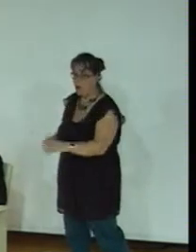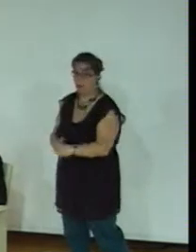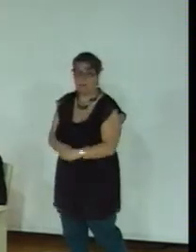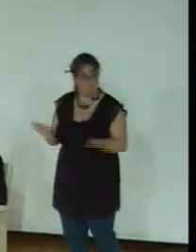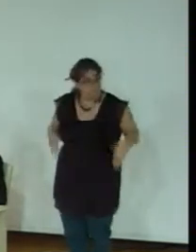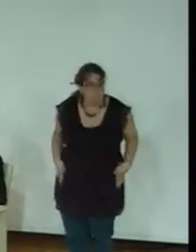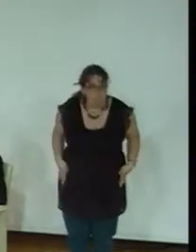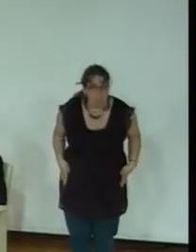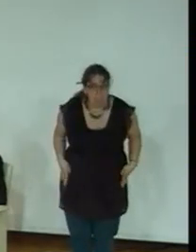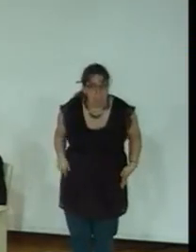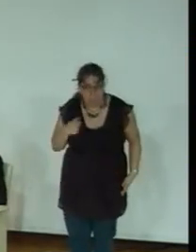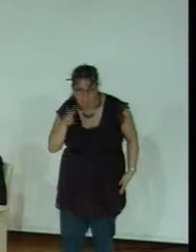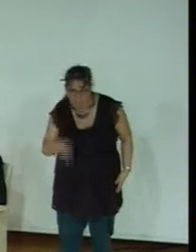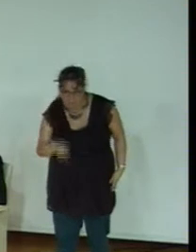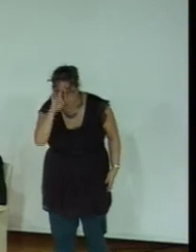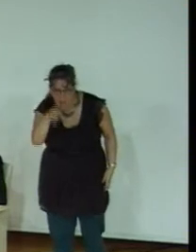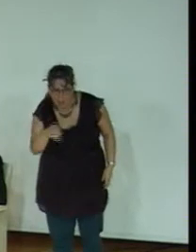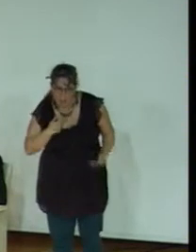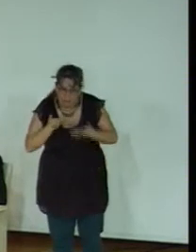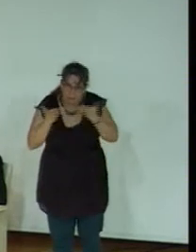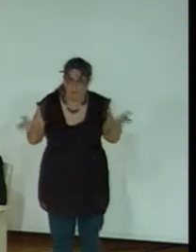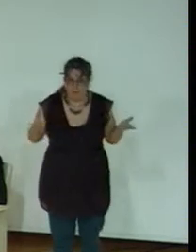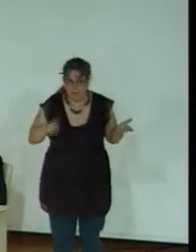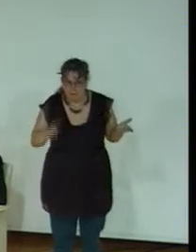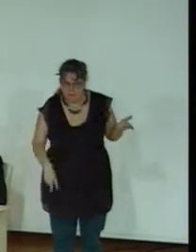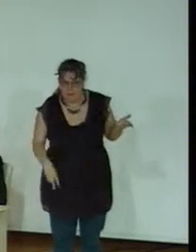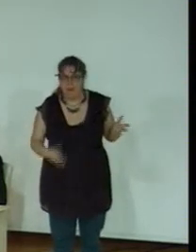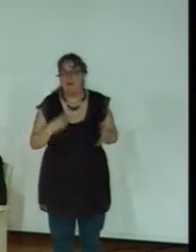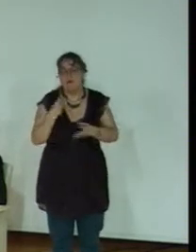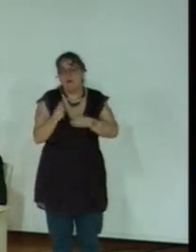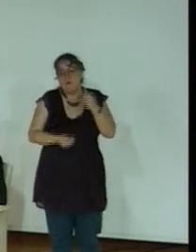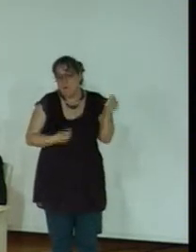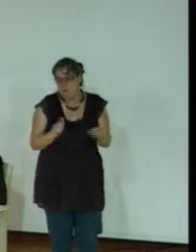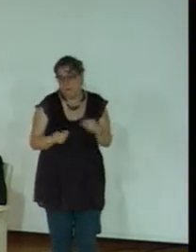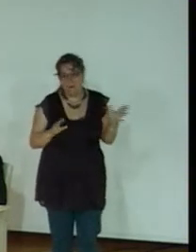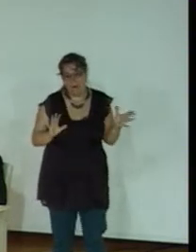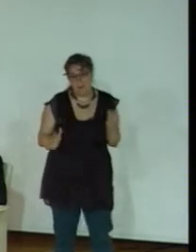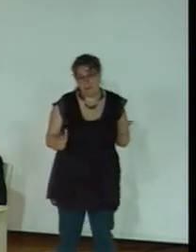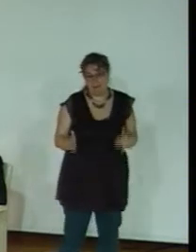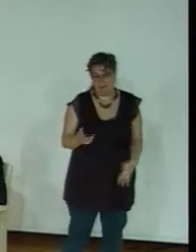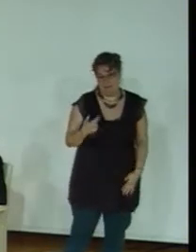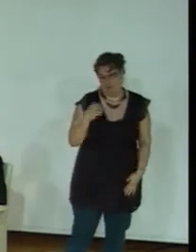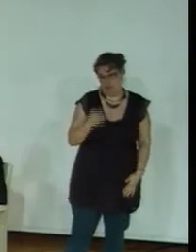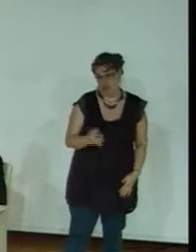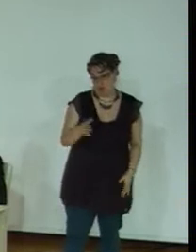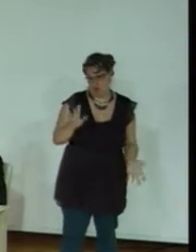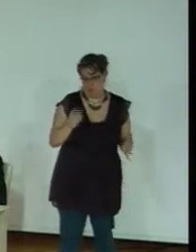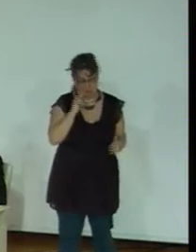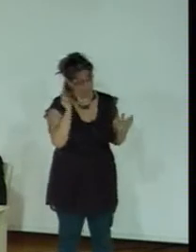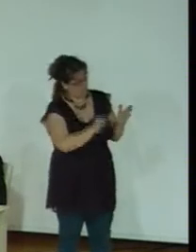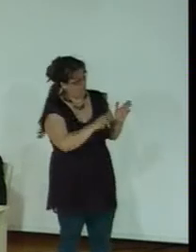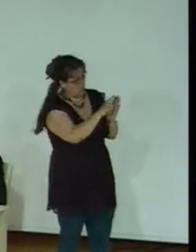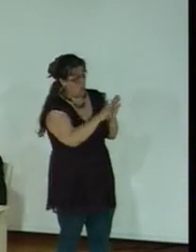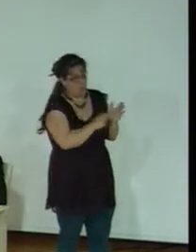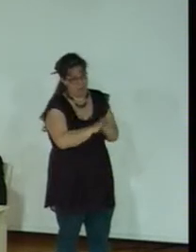Alors soit vous êtes sincère, soit vous estimez qu'elle n'est effectivement pas assez, mais comme cette conférence est